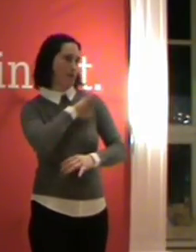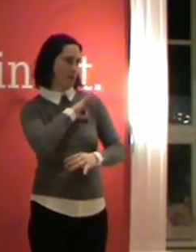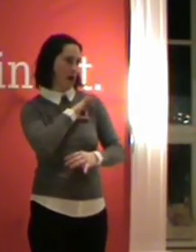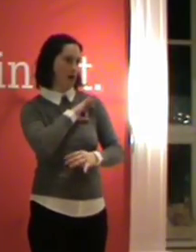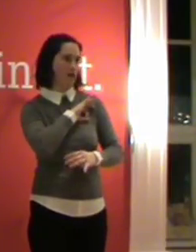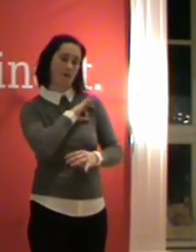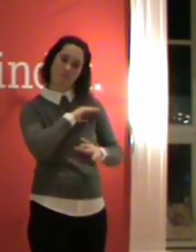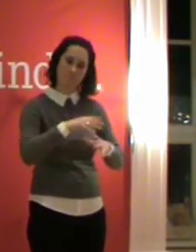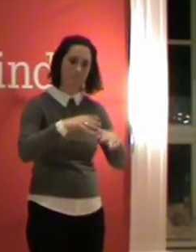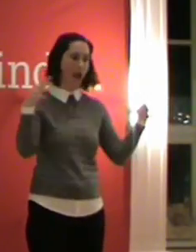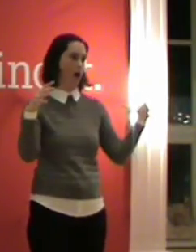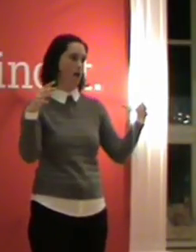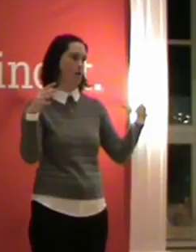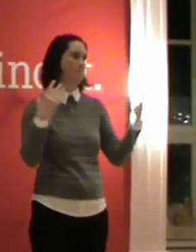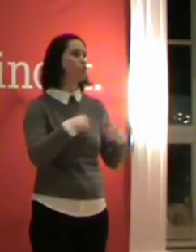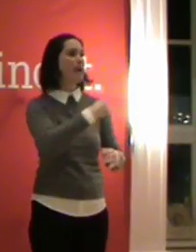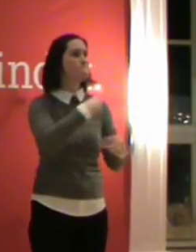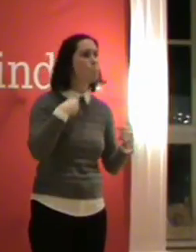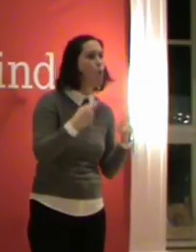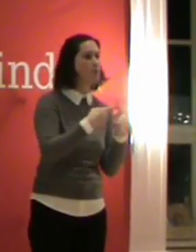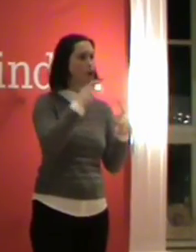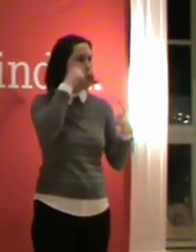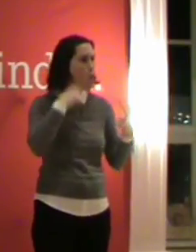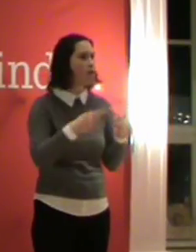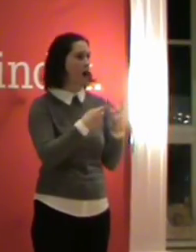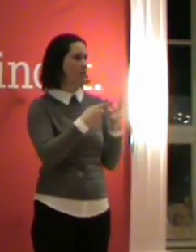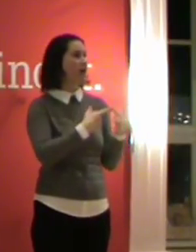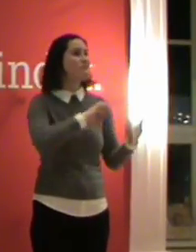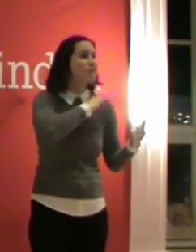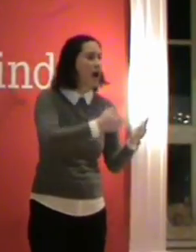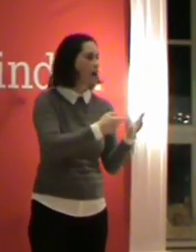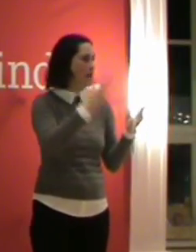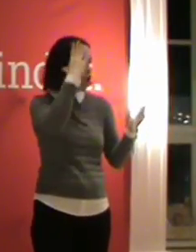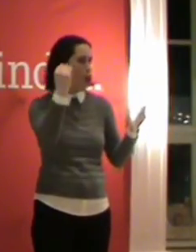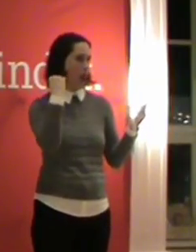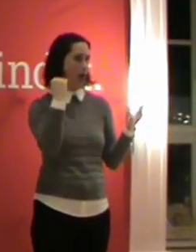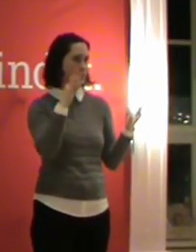Europa. Mit Folgen, die wir in Polen, Ungarn sehen können, mit der Gefahr in Frankreich und in Holland in der nächsten Zeit.